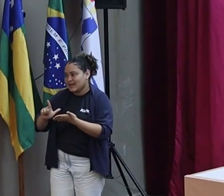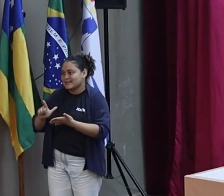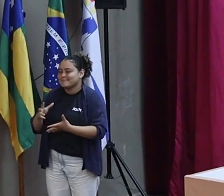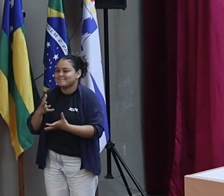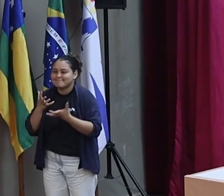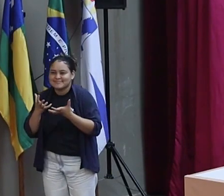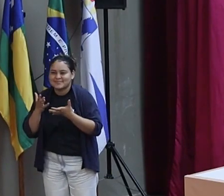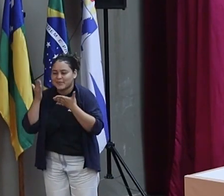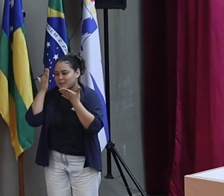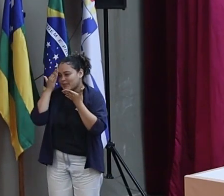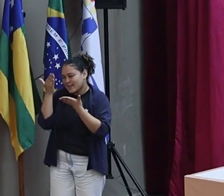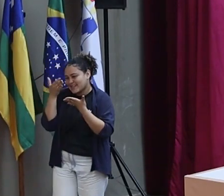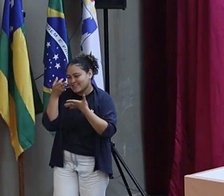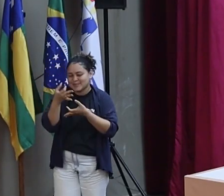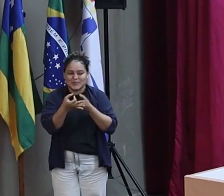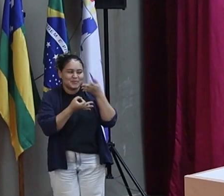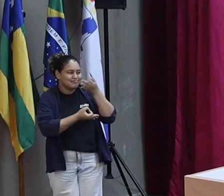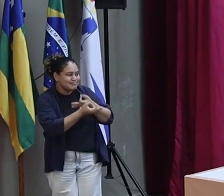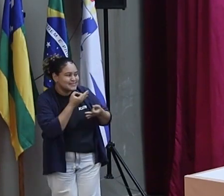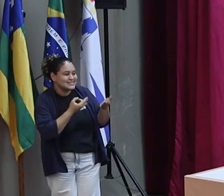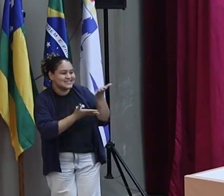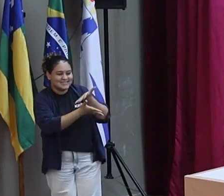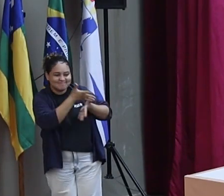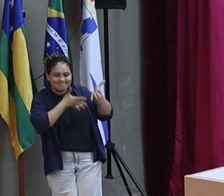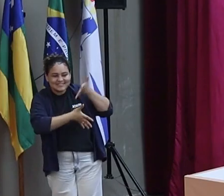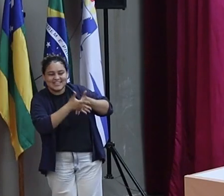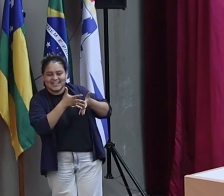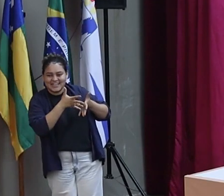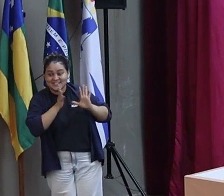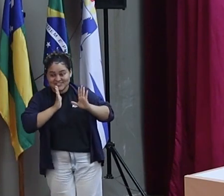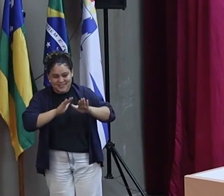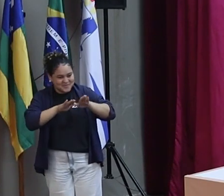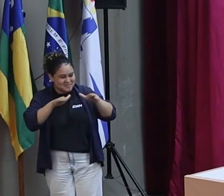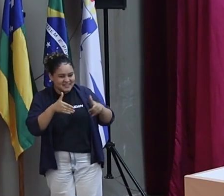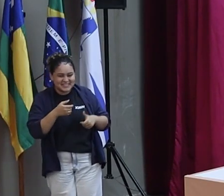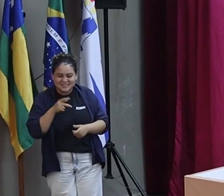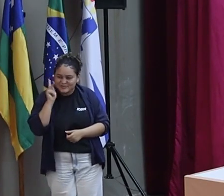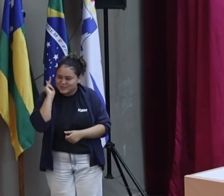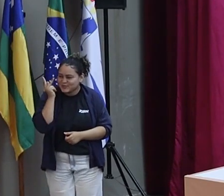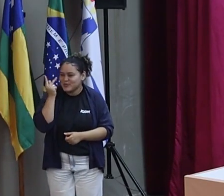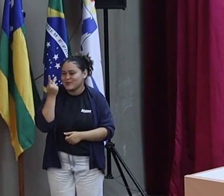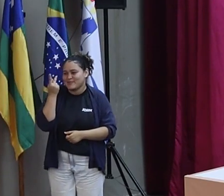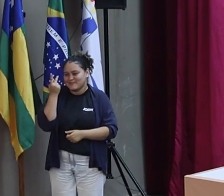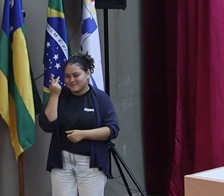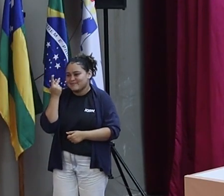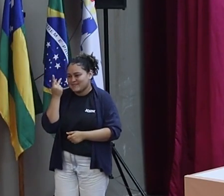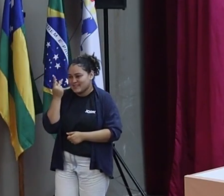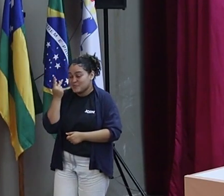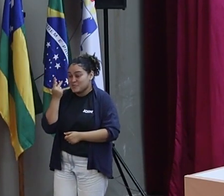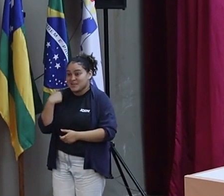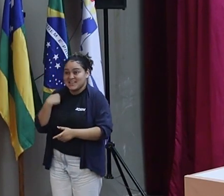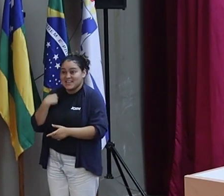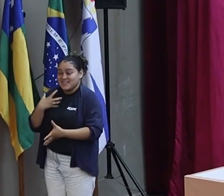quero agradecer pelas falas, quero dizer que é uma mesa já histórica também, no sentido de fazer esse exercício